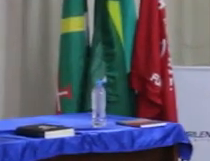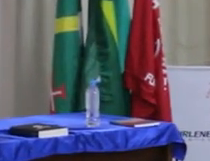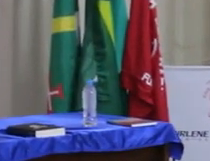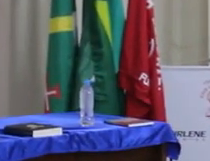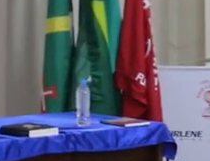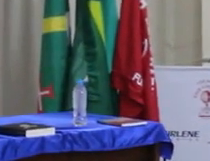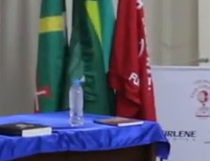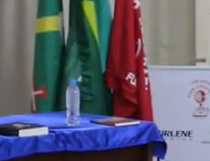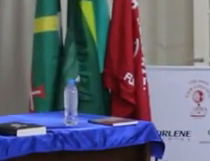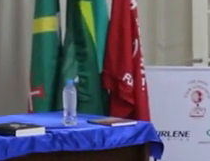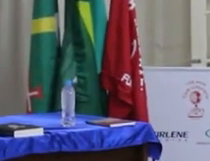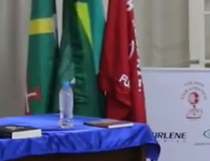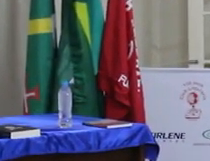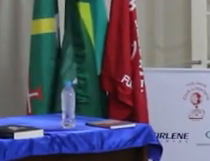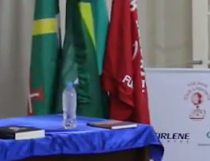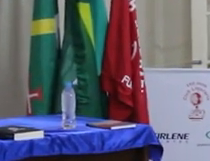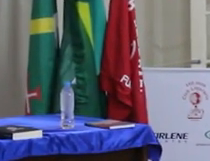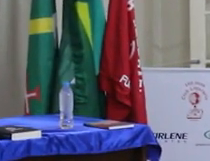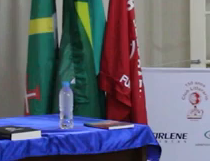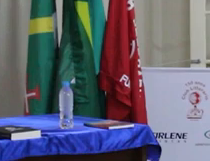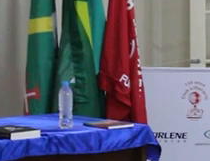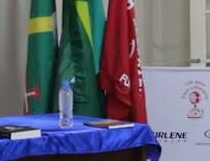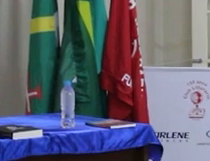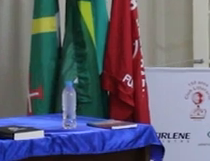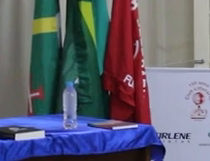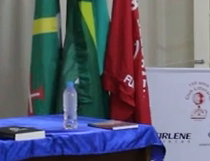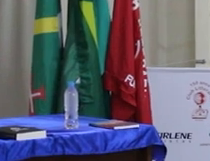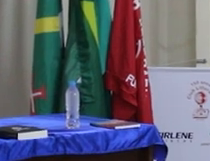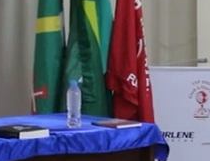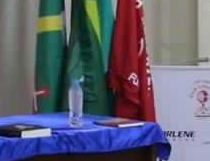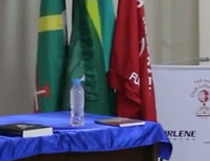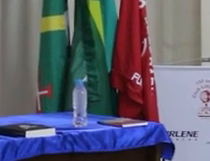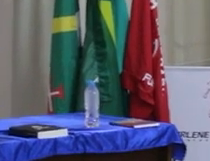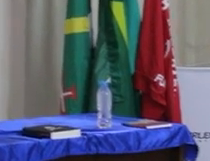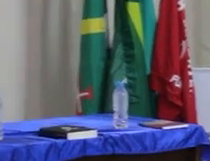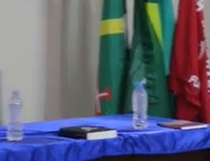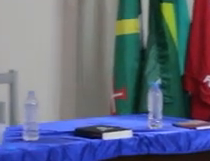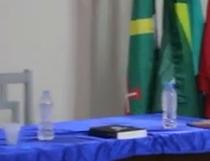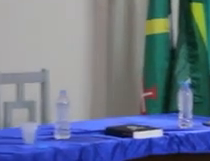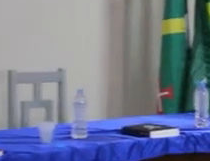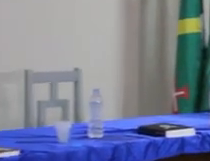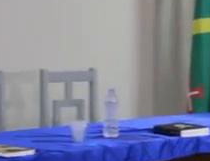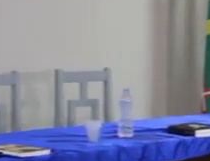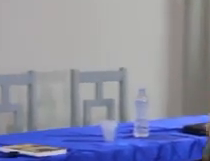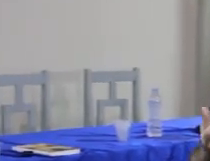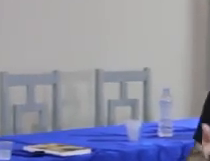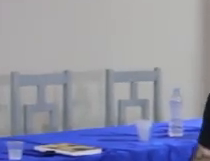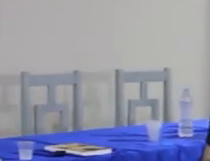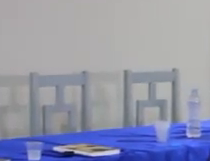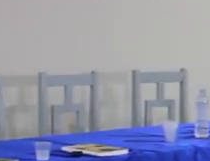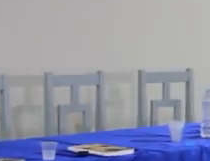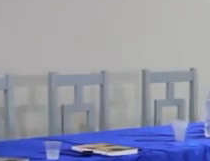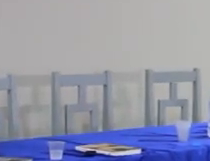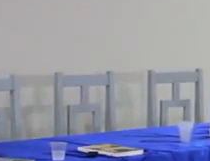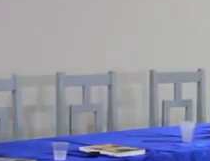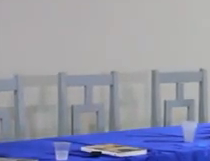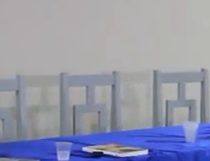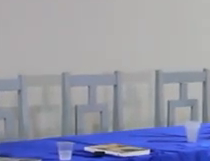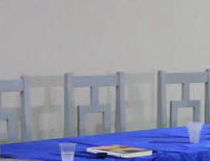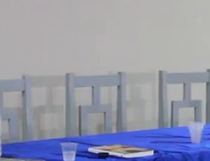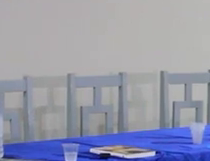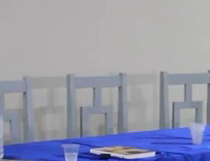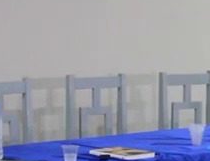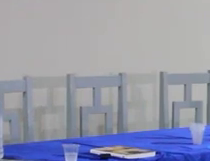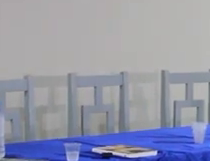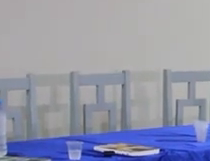ser suja? Não precisa. Uma cidade portuária precisa passar por problemas, por exemplo, que